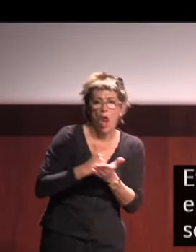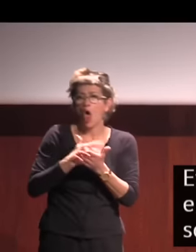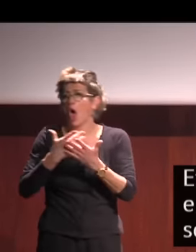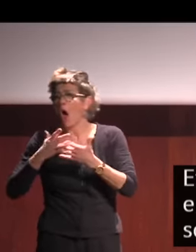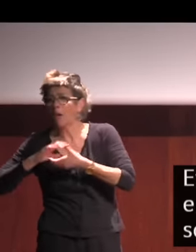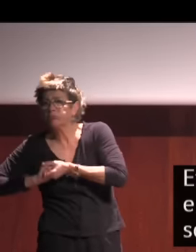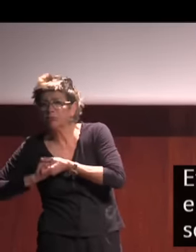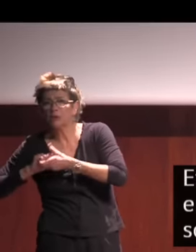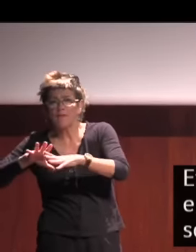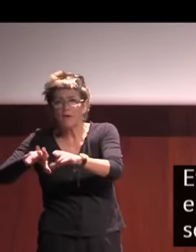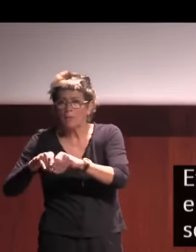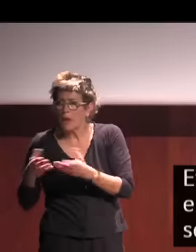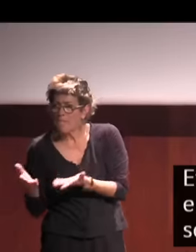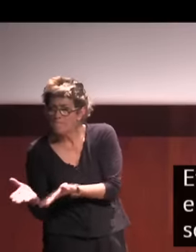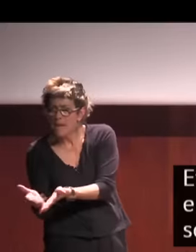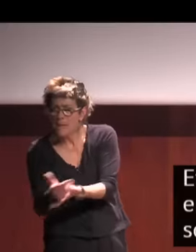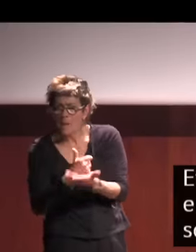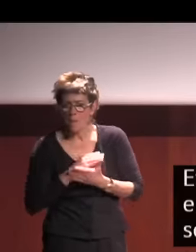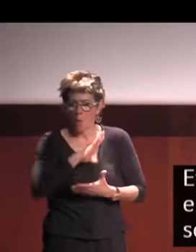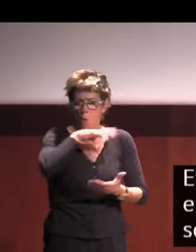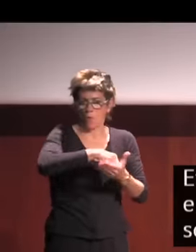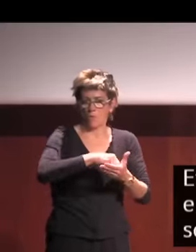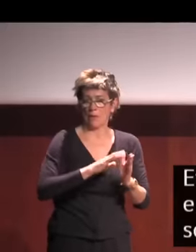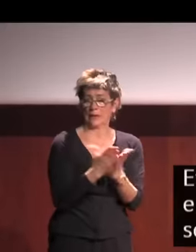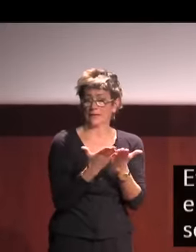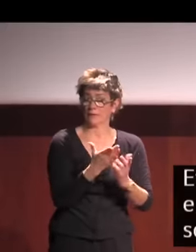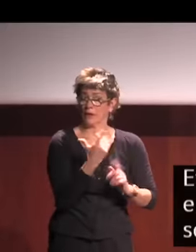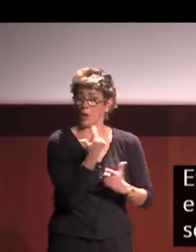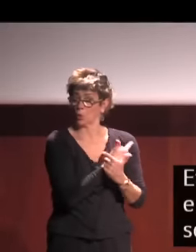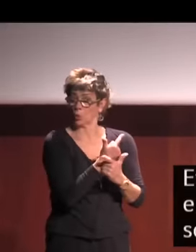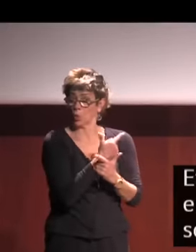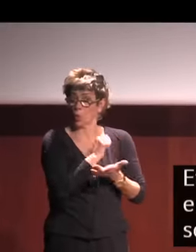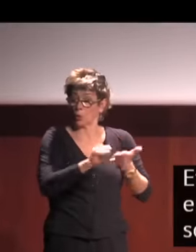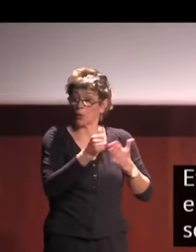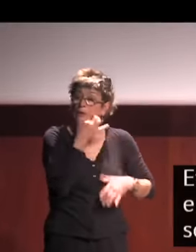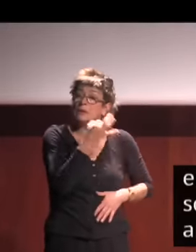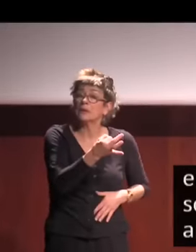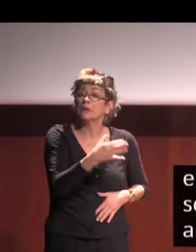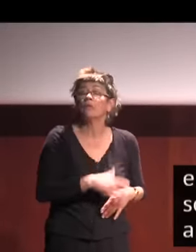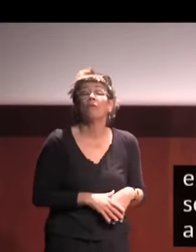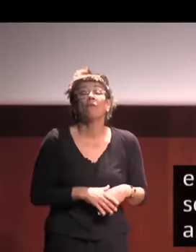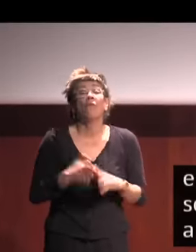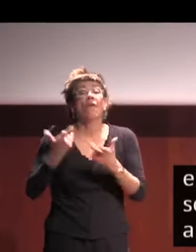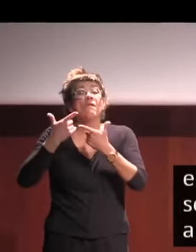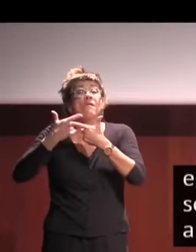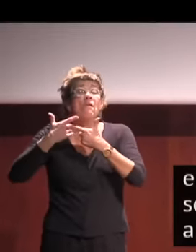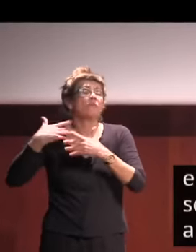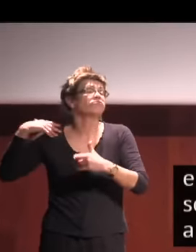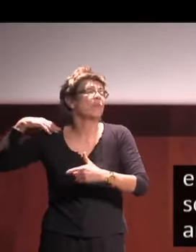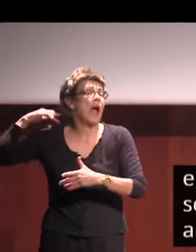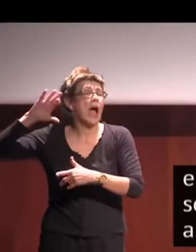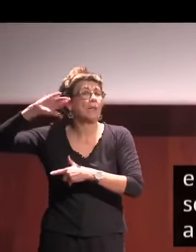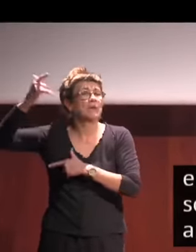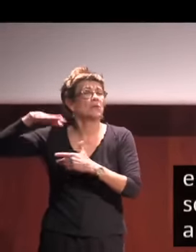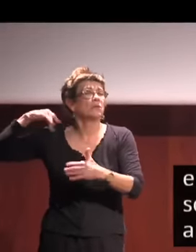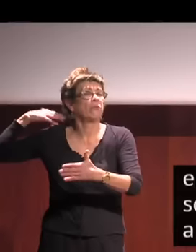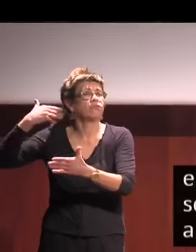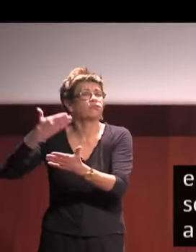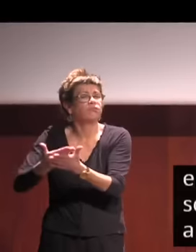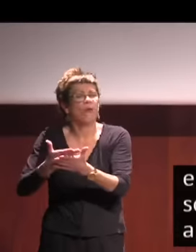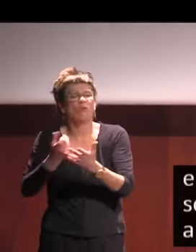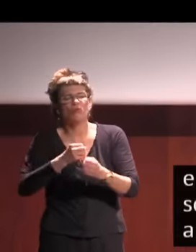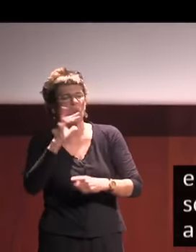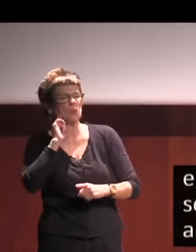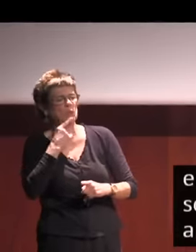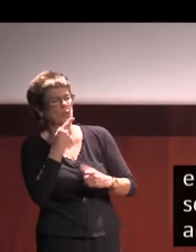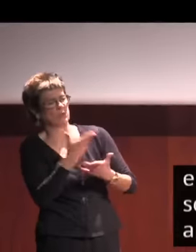leurs familles et disent la chose suivante. Ils disent, contrairement à la longue tradition des textes qui les traitent comme autant des cas médicaux